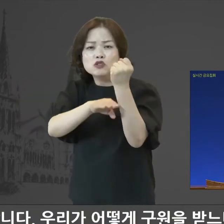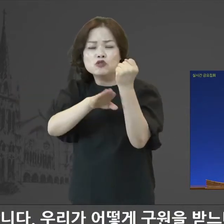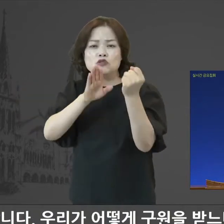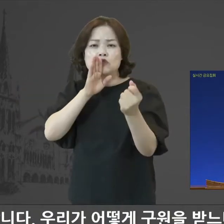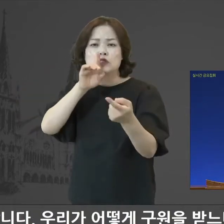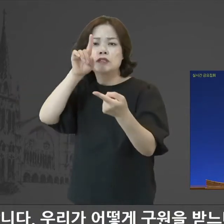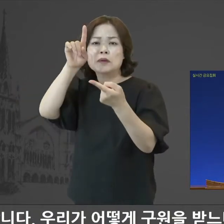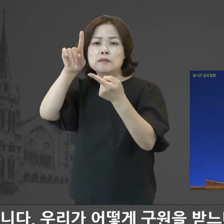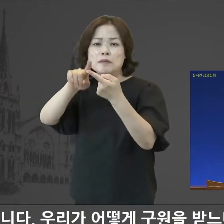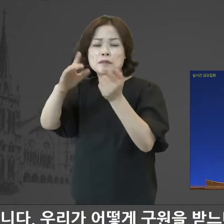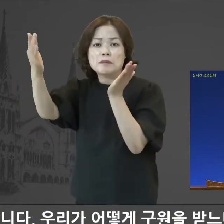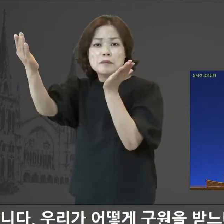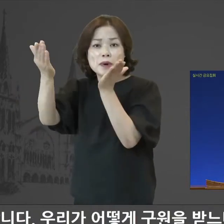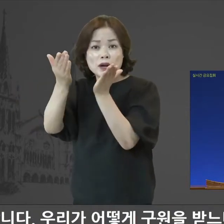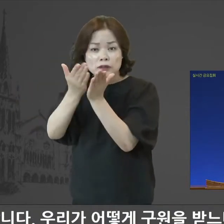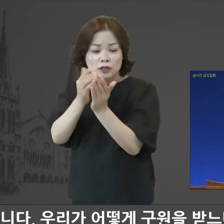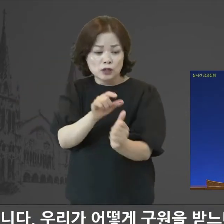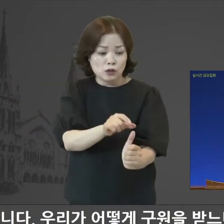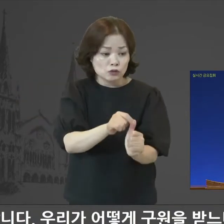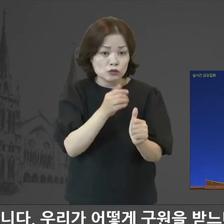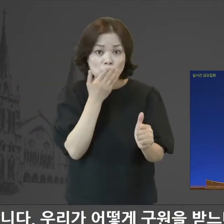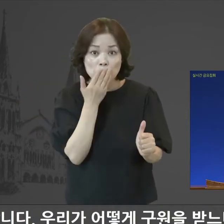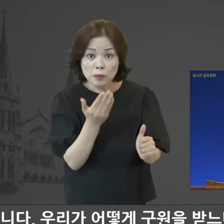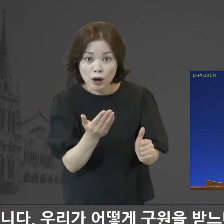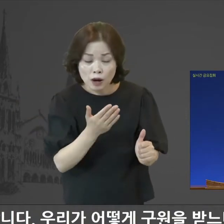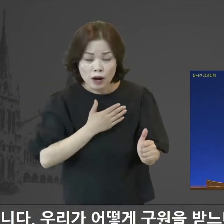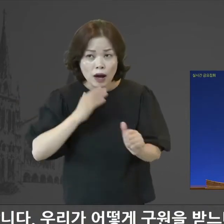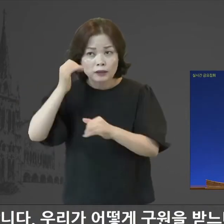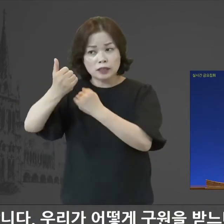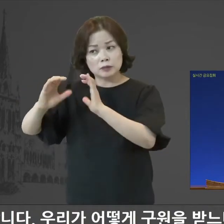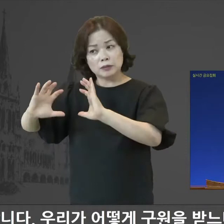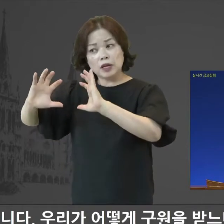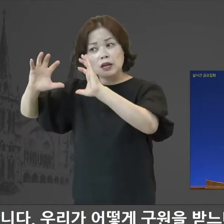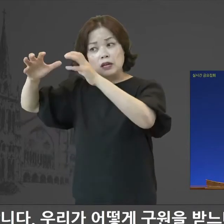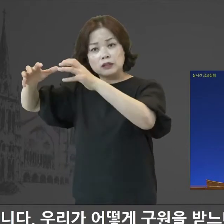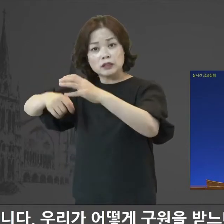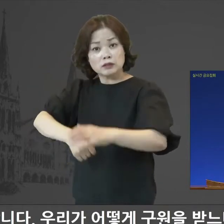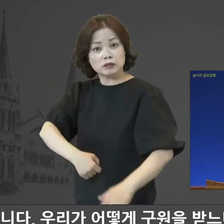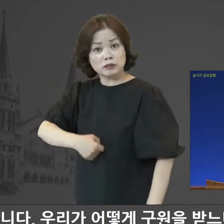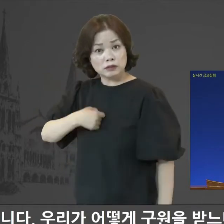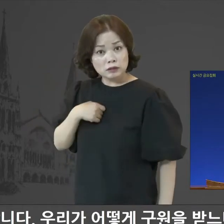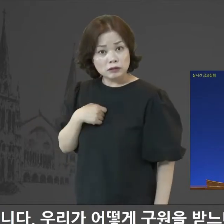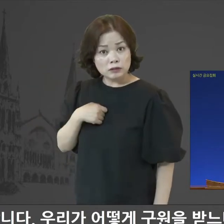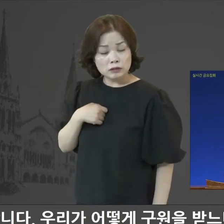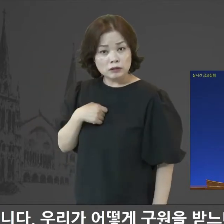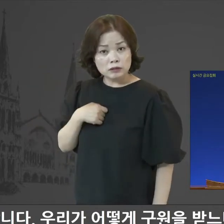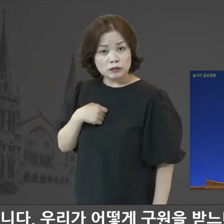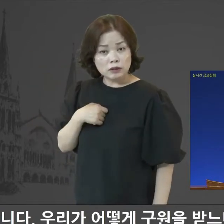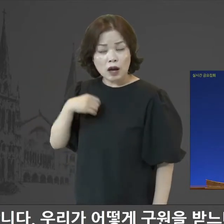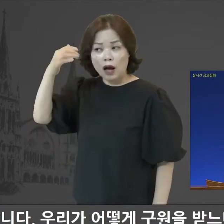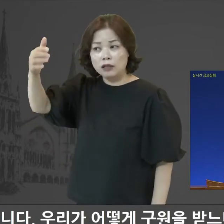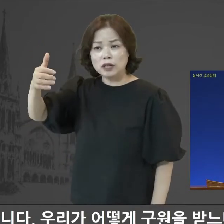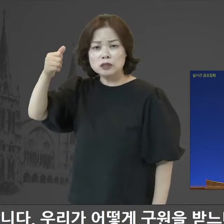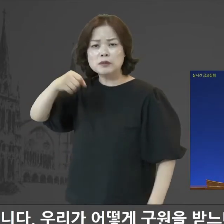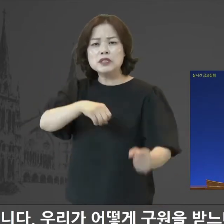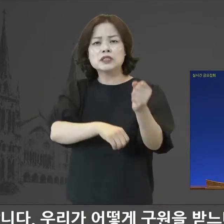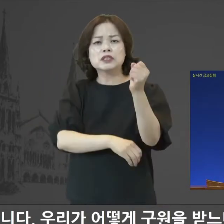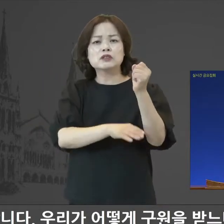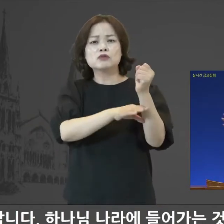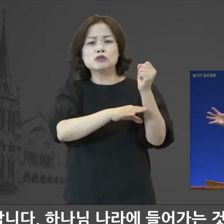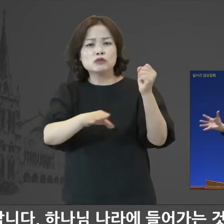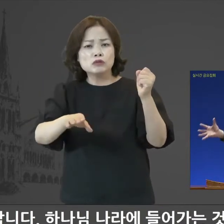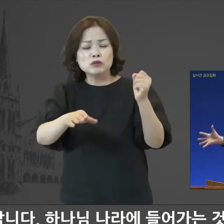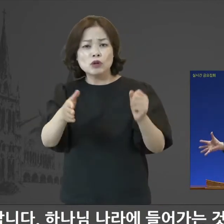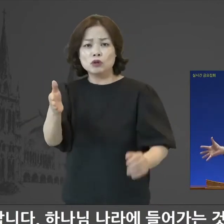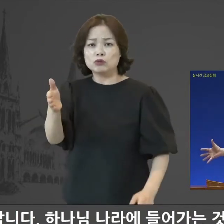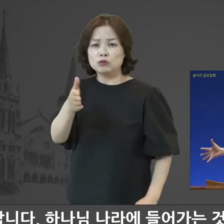우리가 맞아야 구원을 받는 겁니다. 하나님 나라에 들어가는 게 의인데, 의는 하나님의 기준에 그